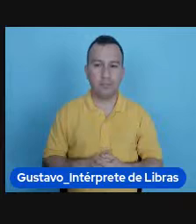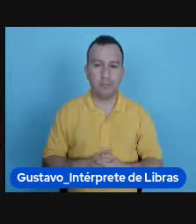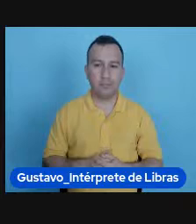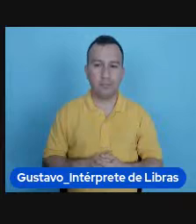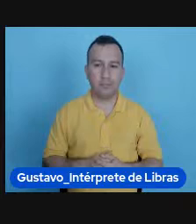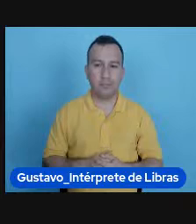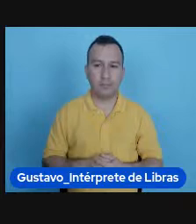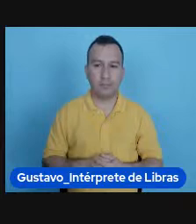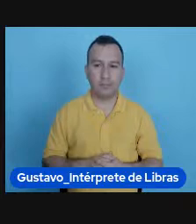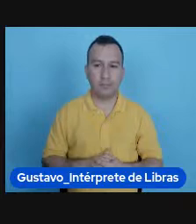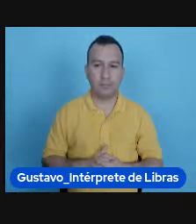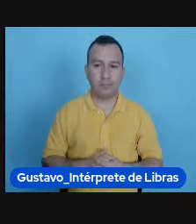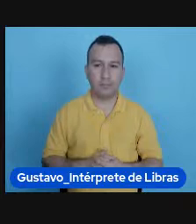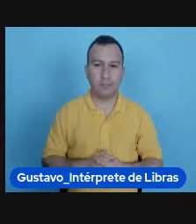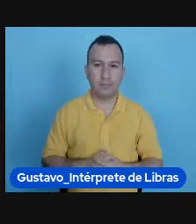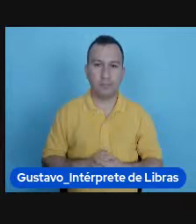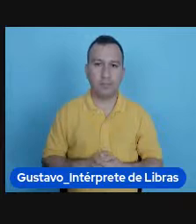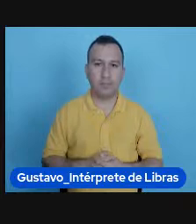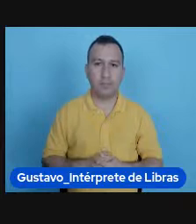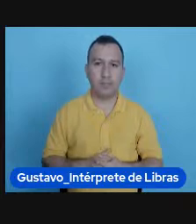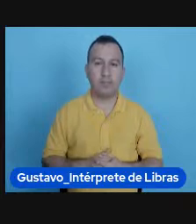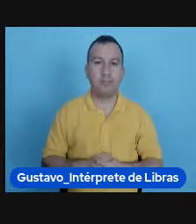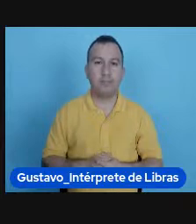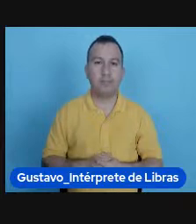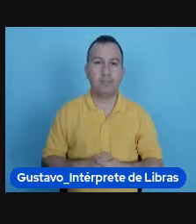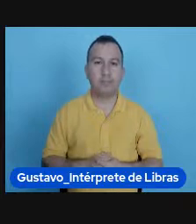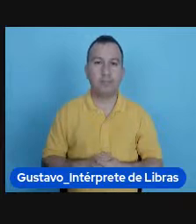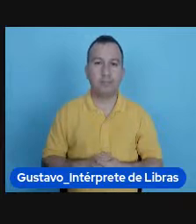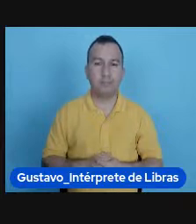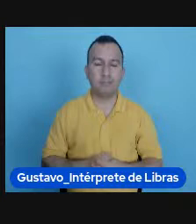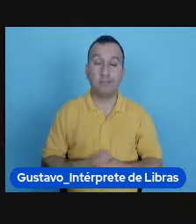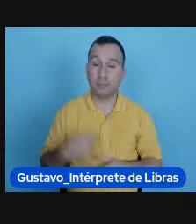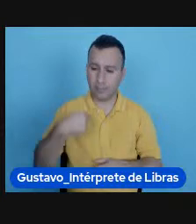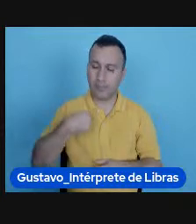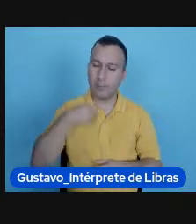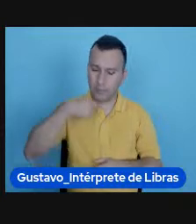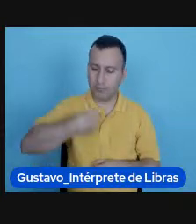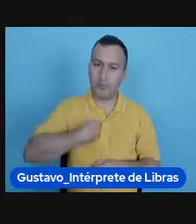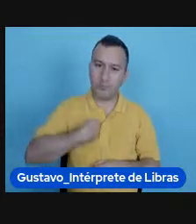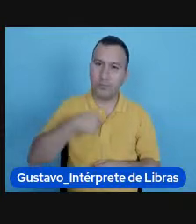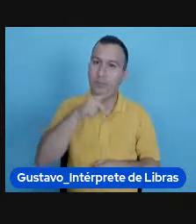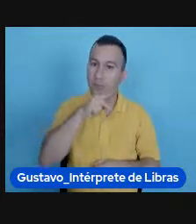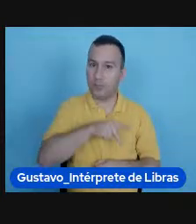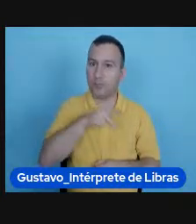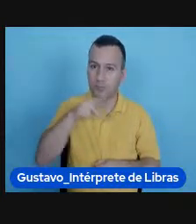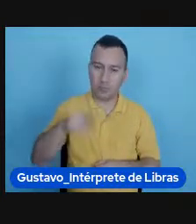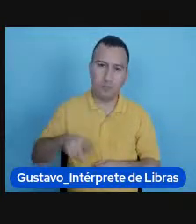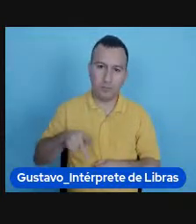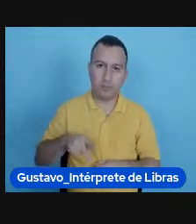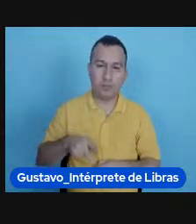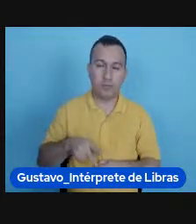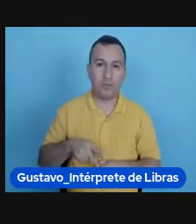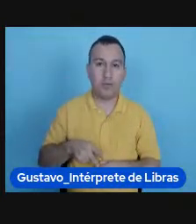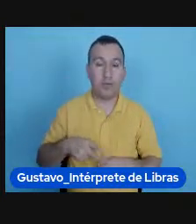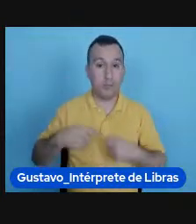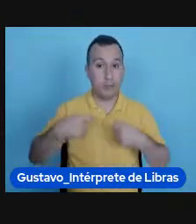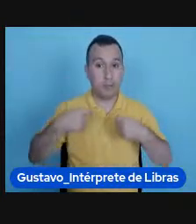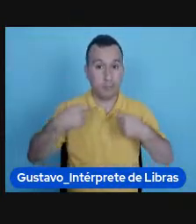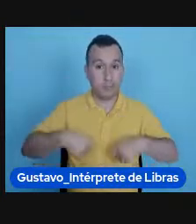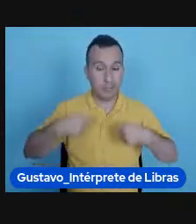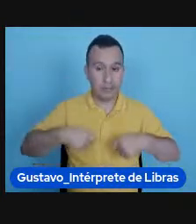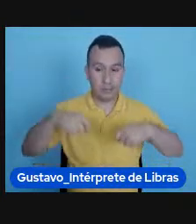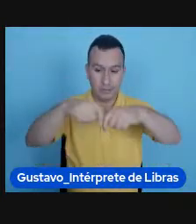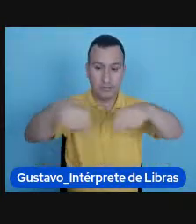Olhar esse profissional com o olhar também de professor, que eu também sou professora, com respeito, e ir na sala de aula e não